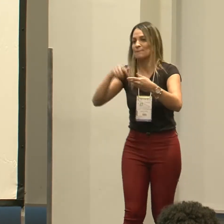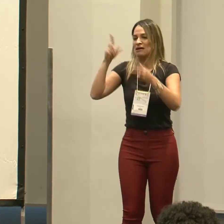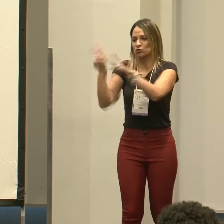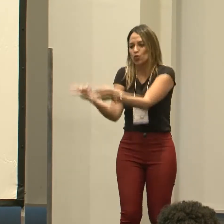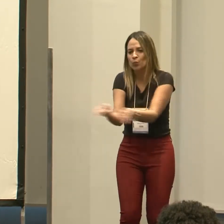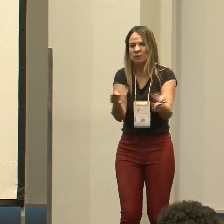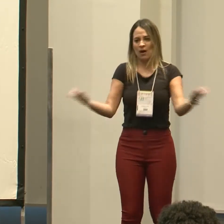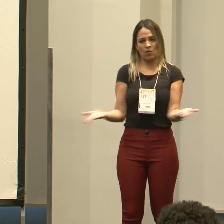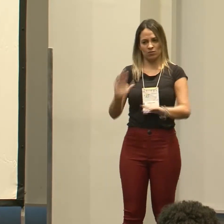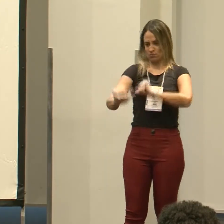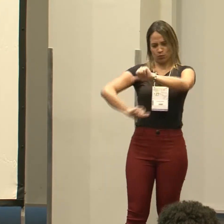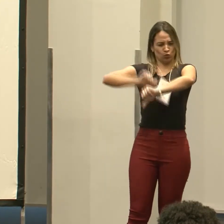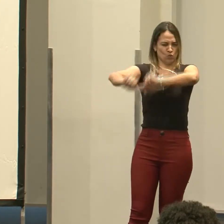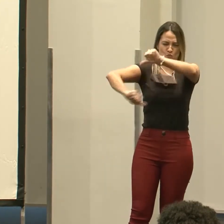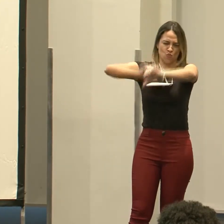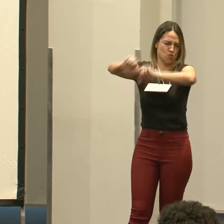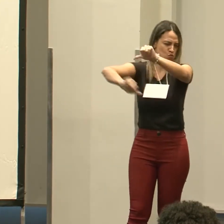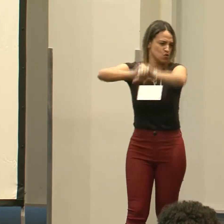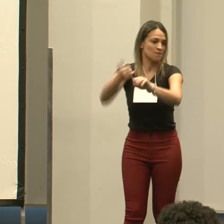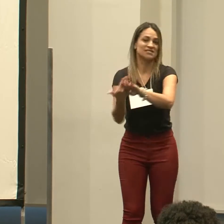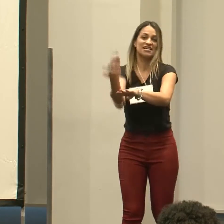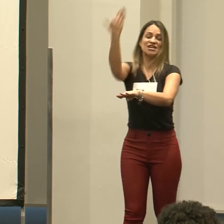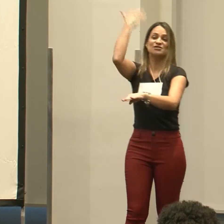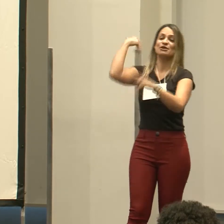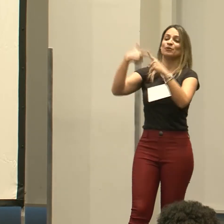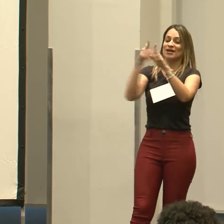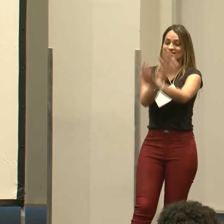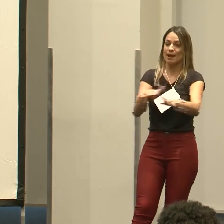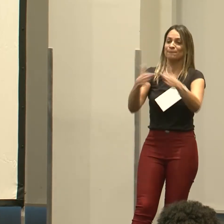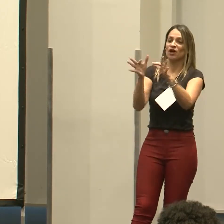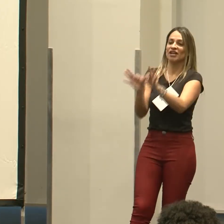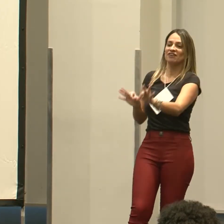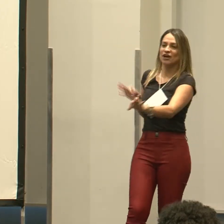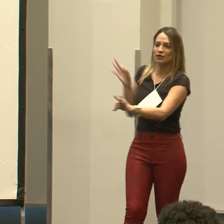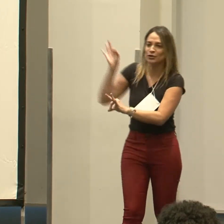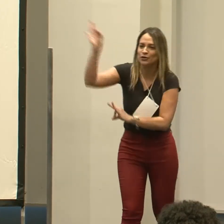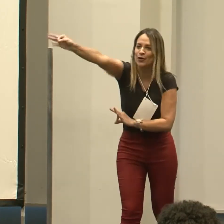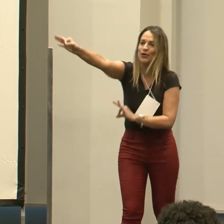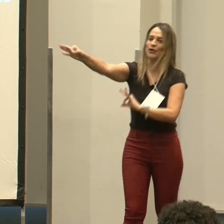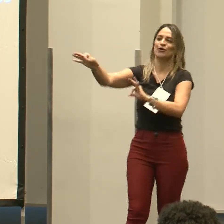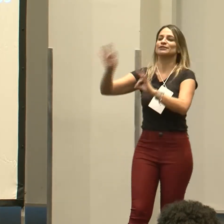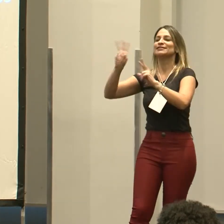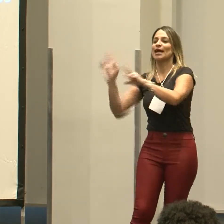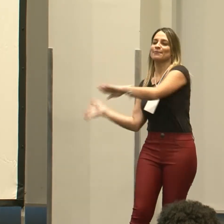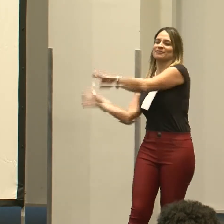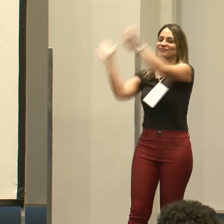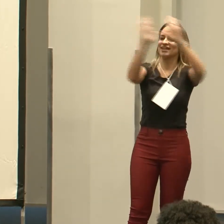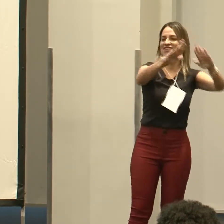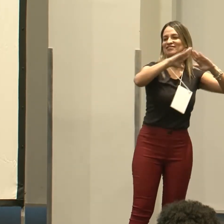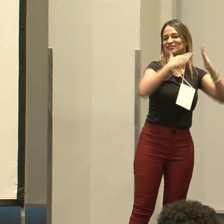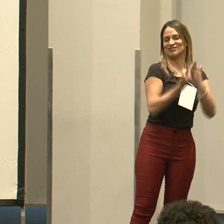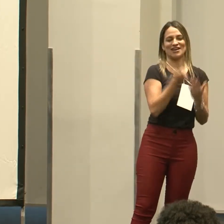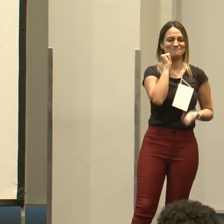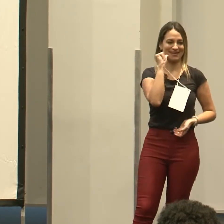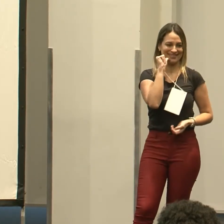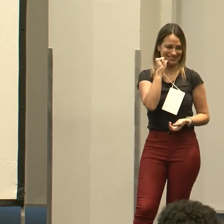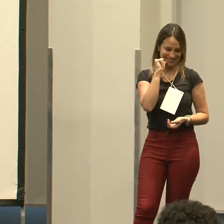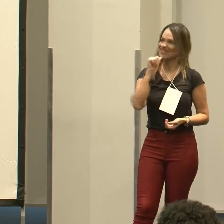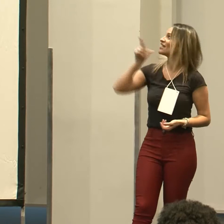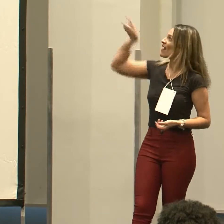aprender sinais, os pais matriculavam e eles ficavam nesse sistema de internato. Hoje não é mais